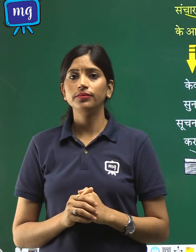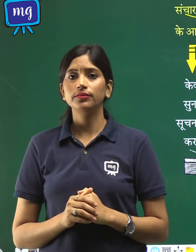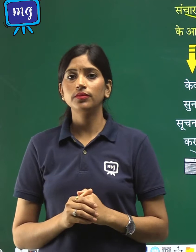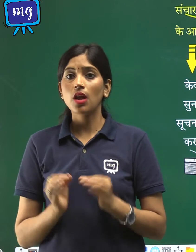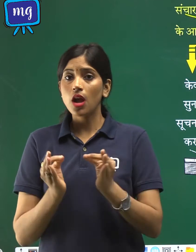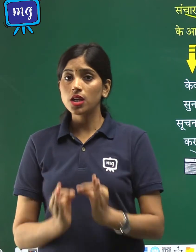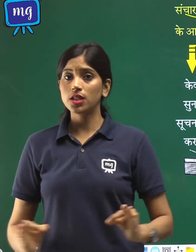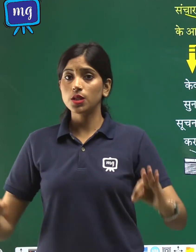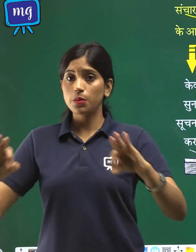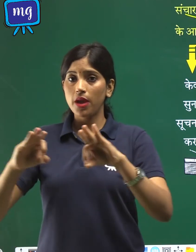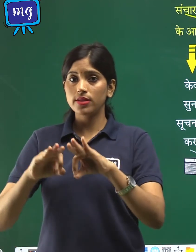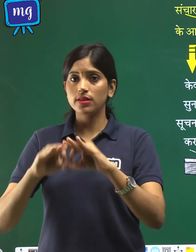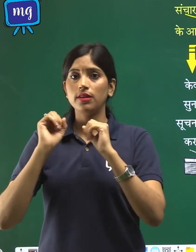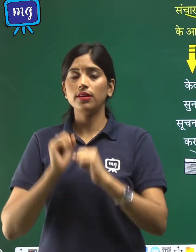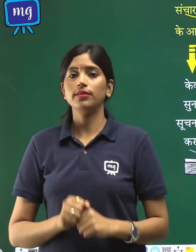विशेषताओं